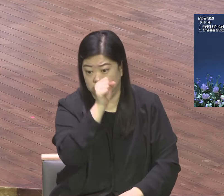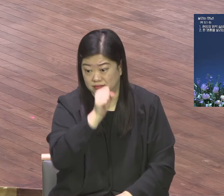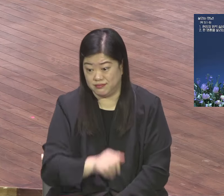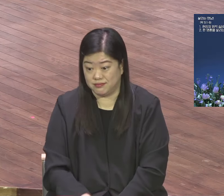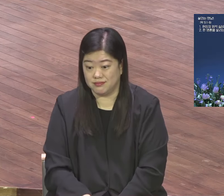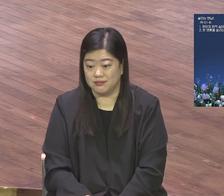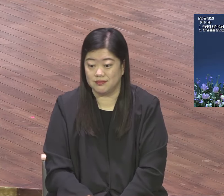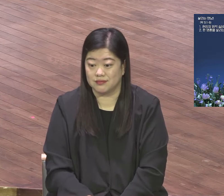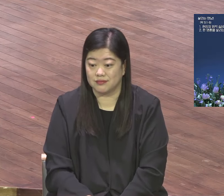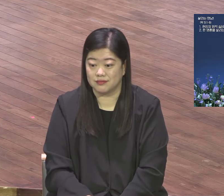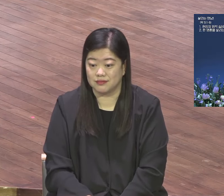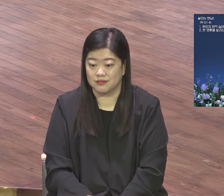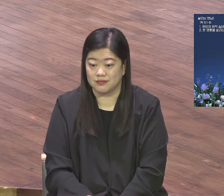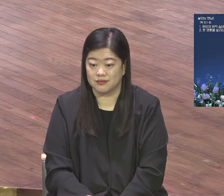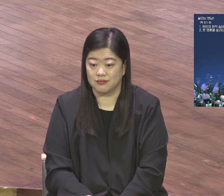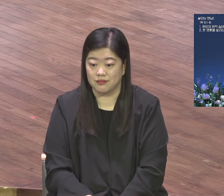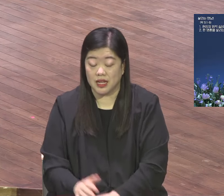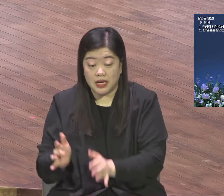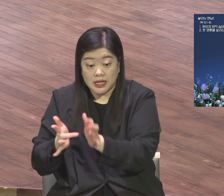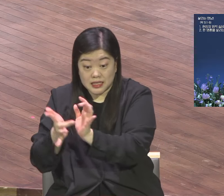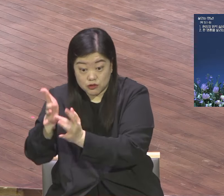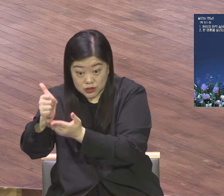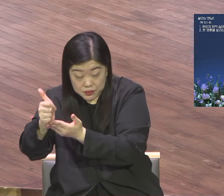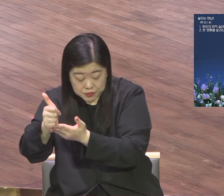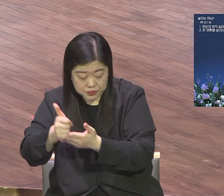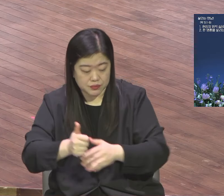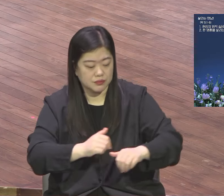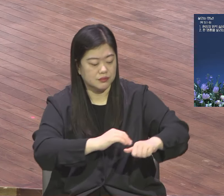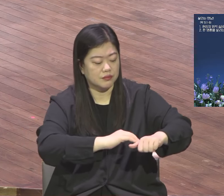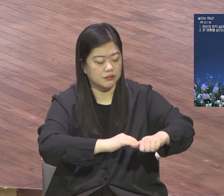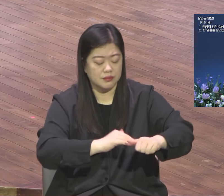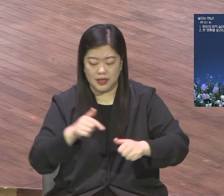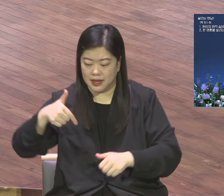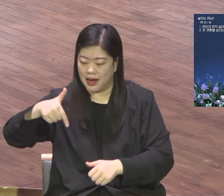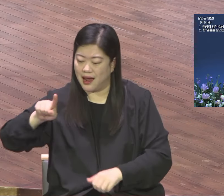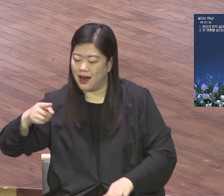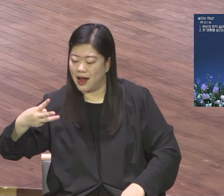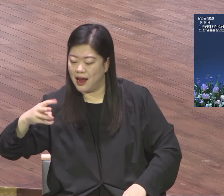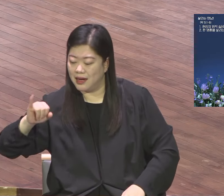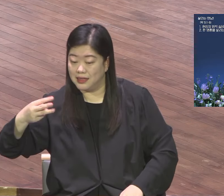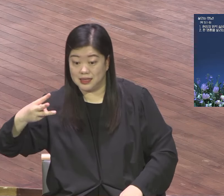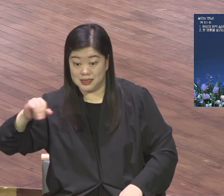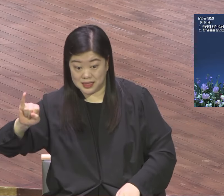가운데 살은 이 한 사람을 살리기 위해서 갈릴리 바다를 건너오신 거예요.